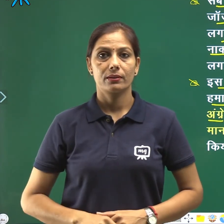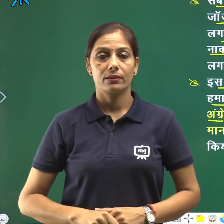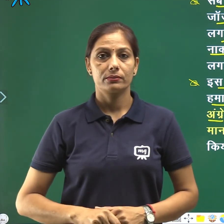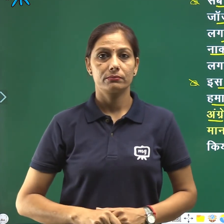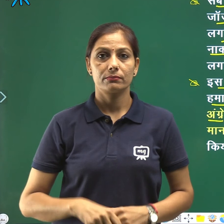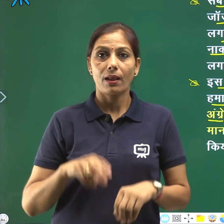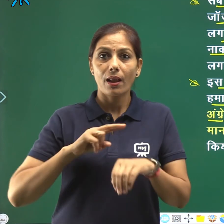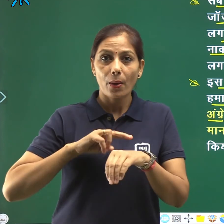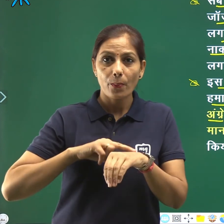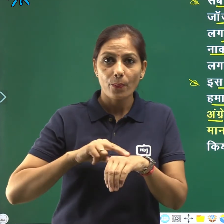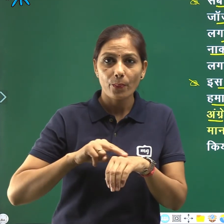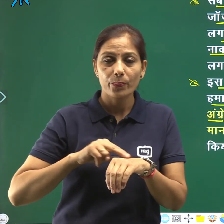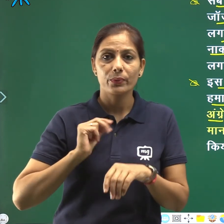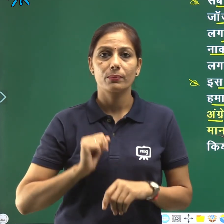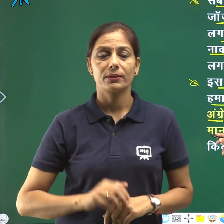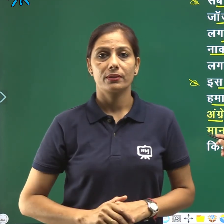गुलामी की